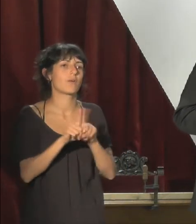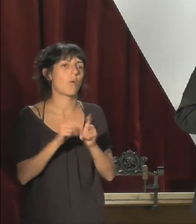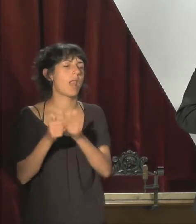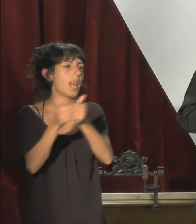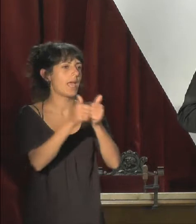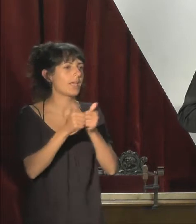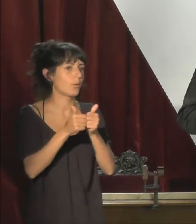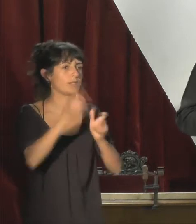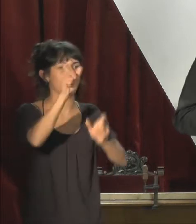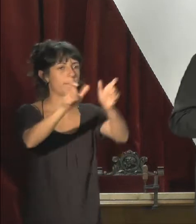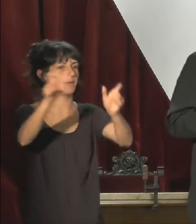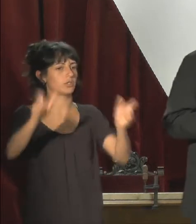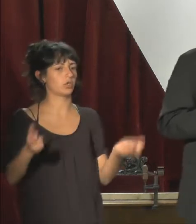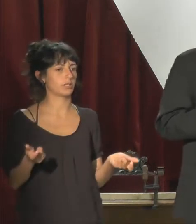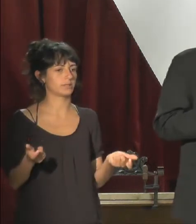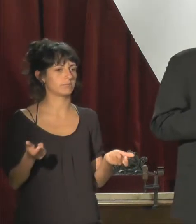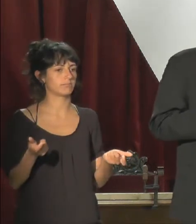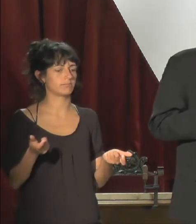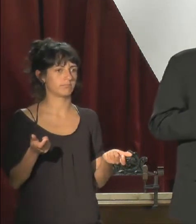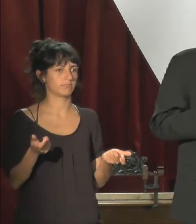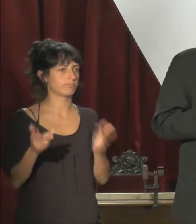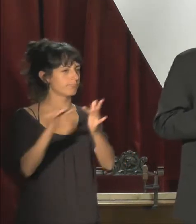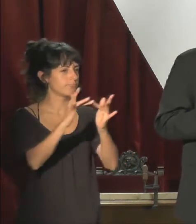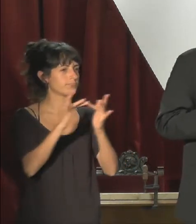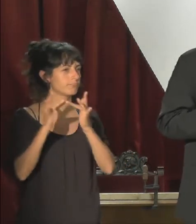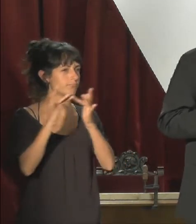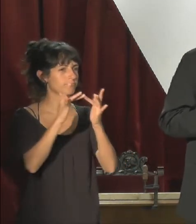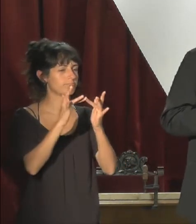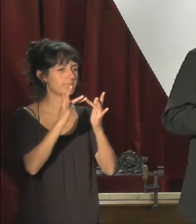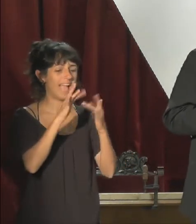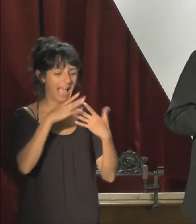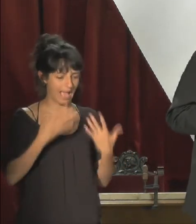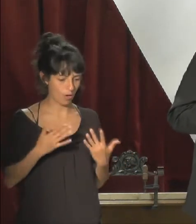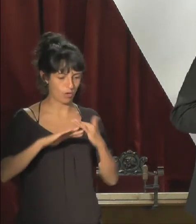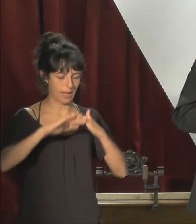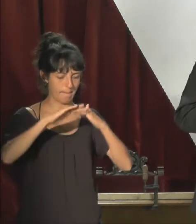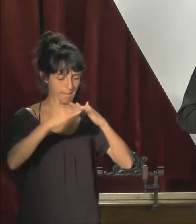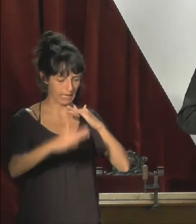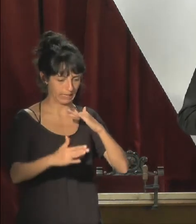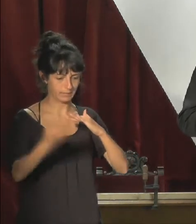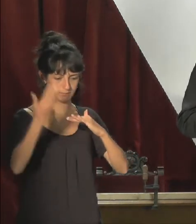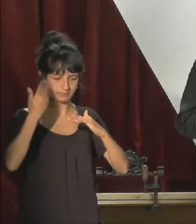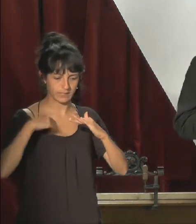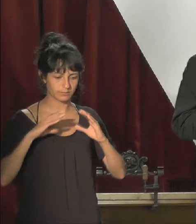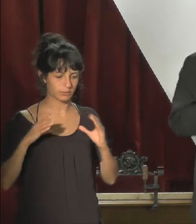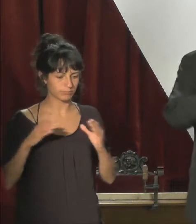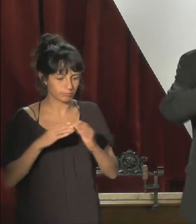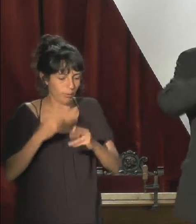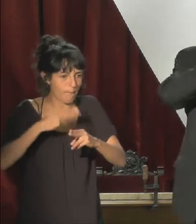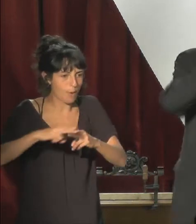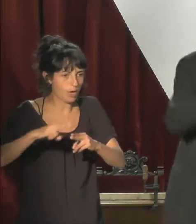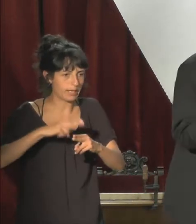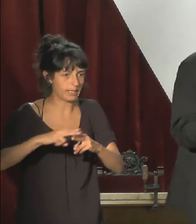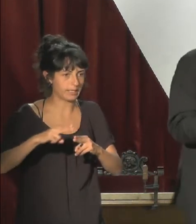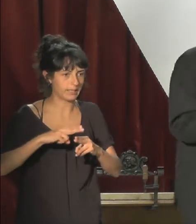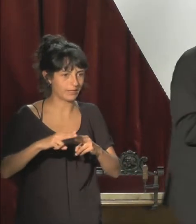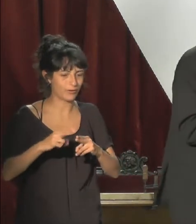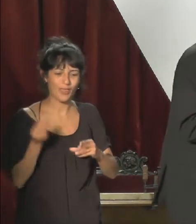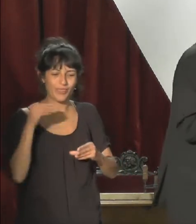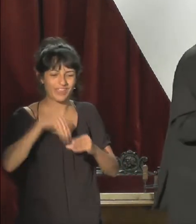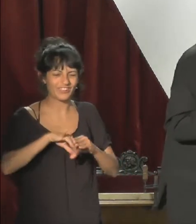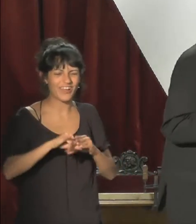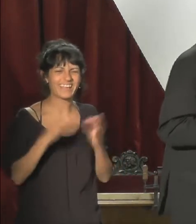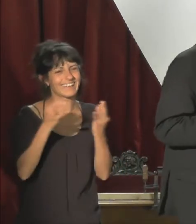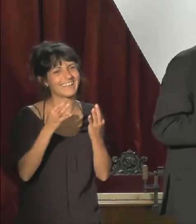e cidadá convertido agora en vanguarda política que concentra en si mesma todo o ADN, xa